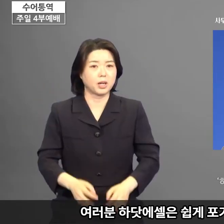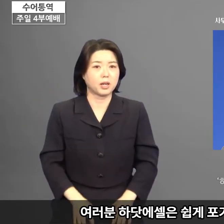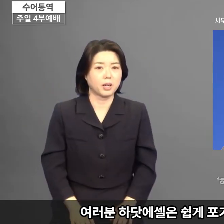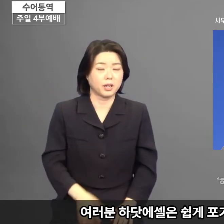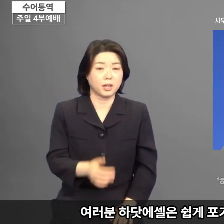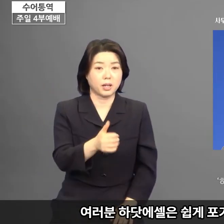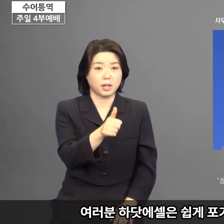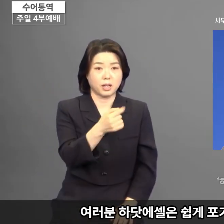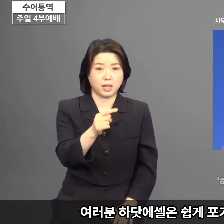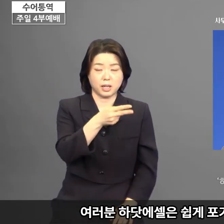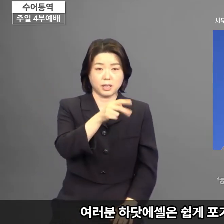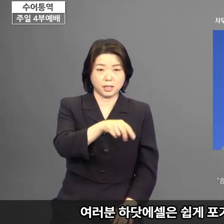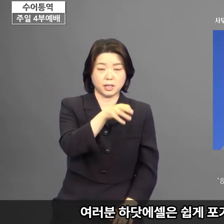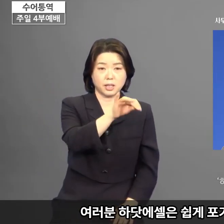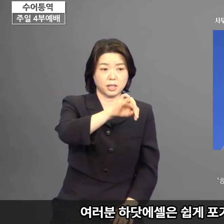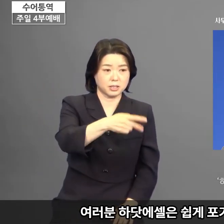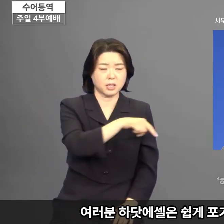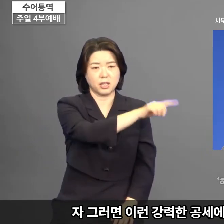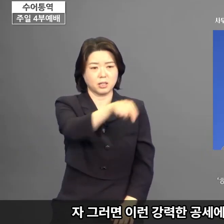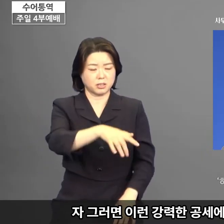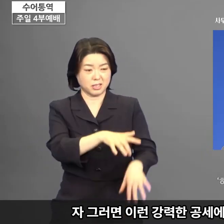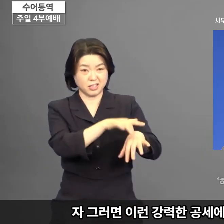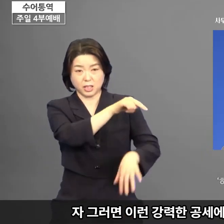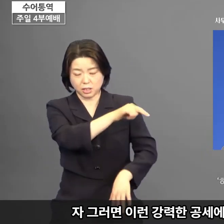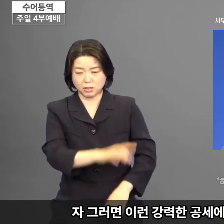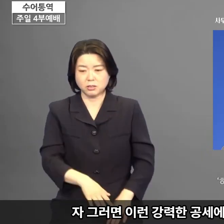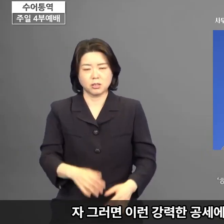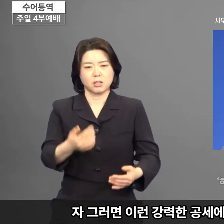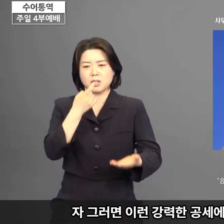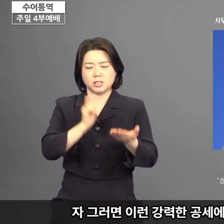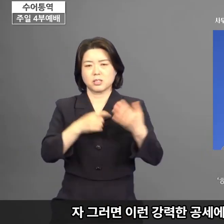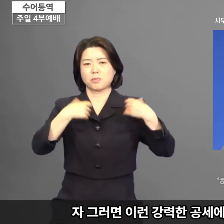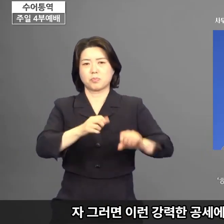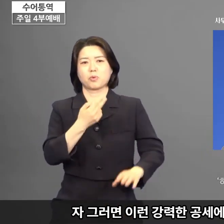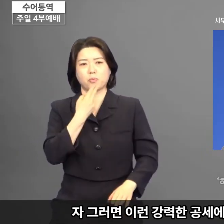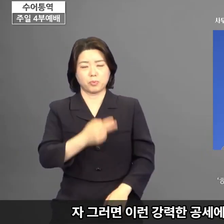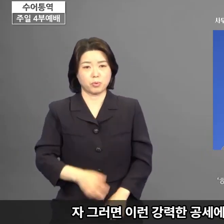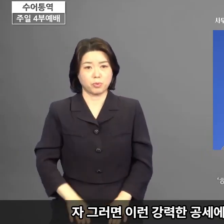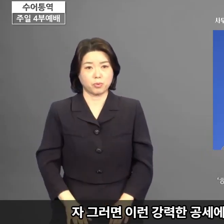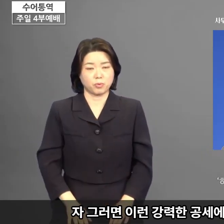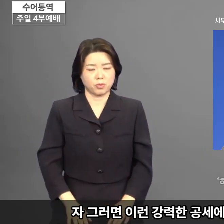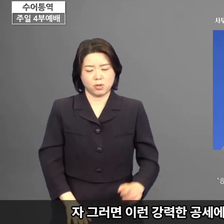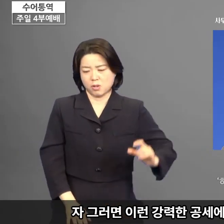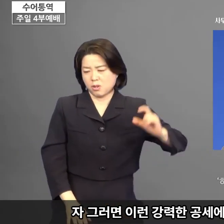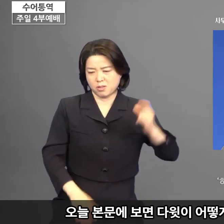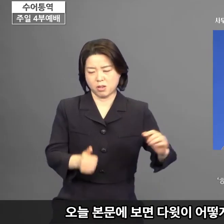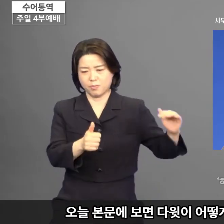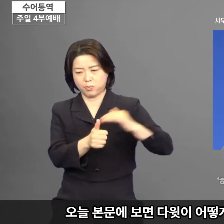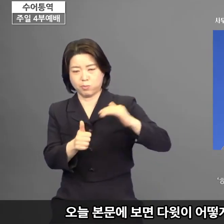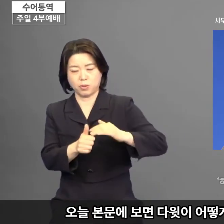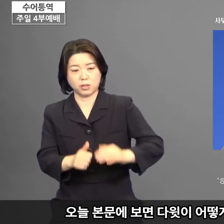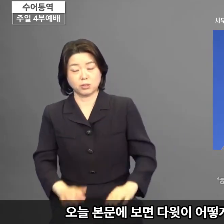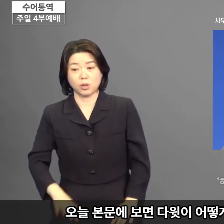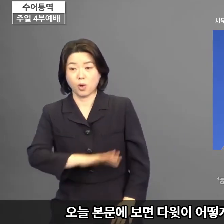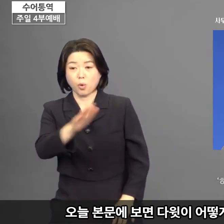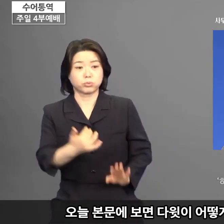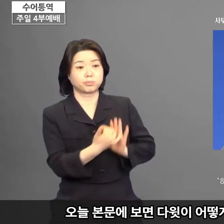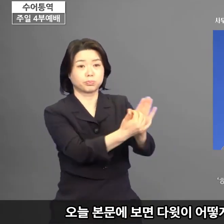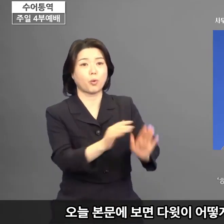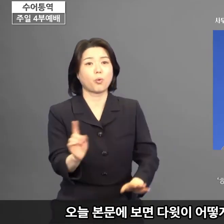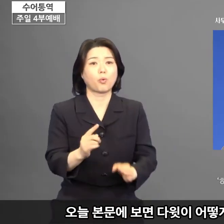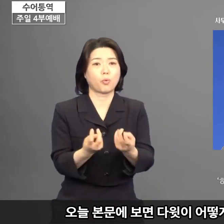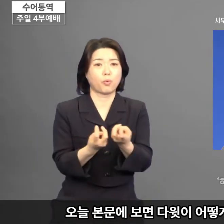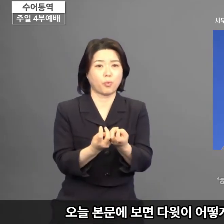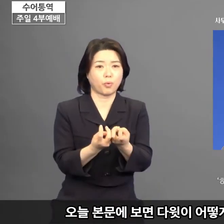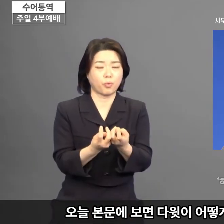하닷에서는 쉽게 포기하지 않는다는 것이죠. 자, 그러면 이런 강력한 공세에 어떻게 대적을 해야 될까? 오늘 본문에 보면